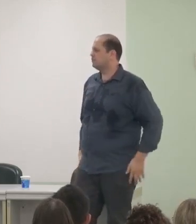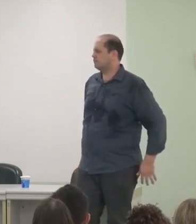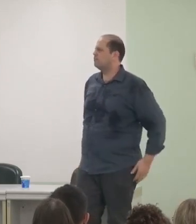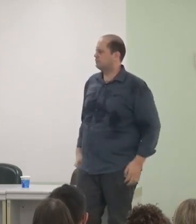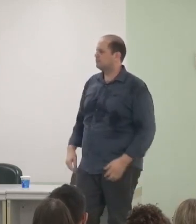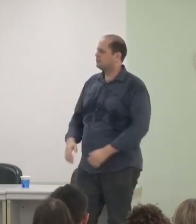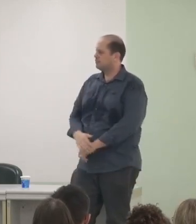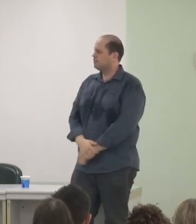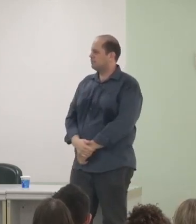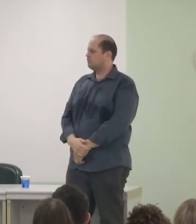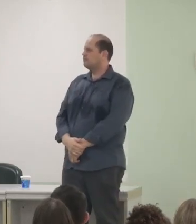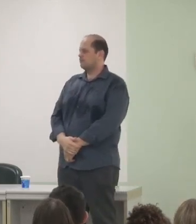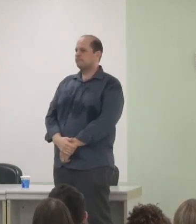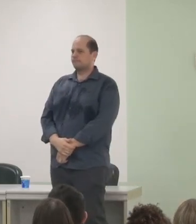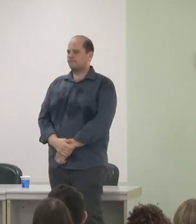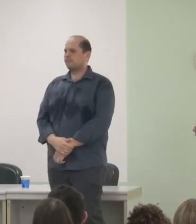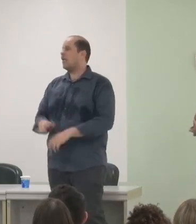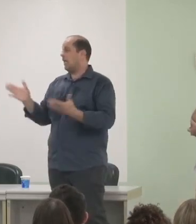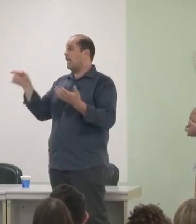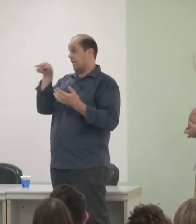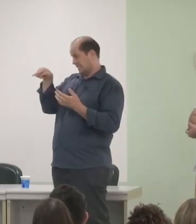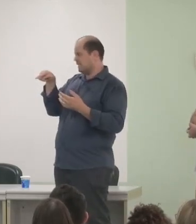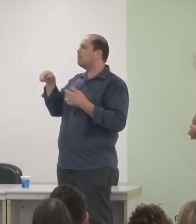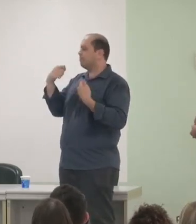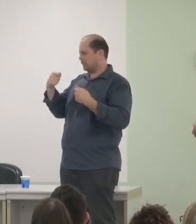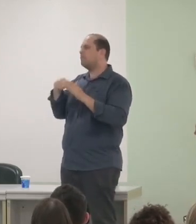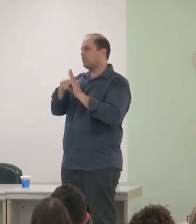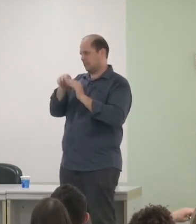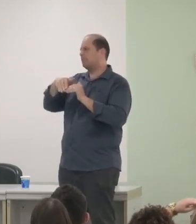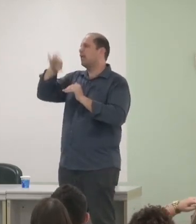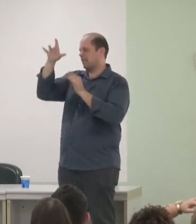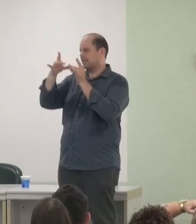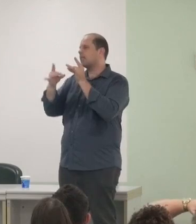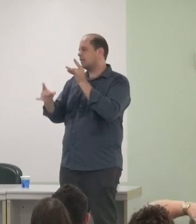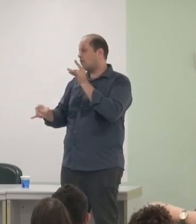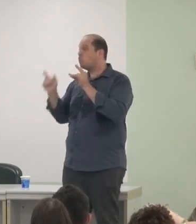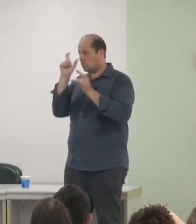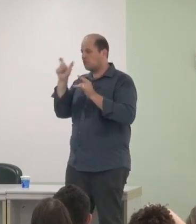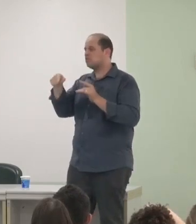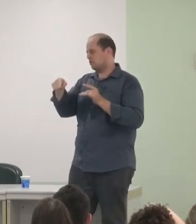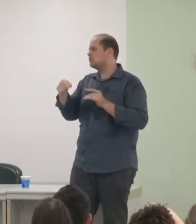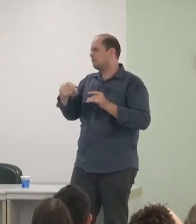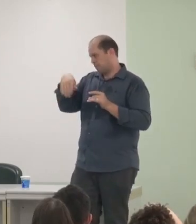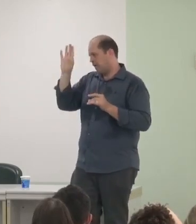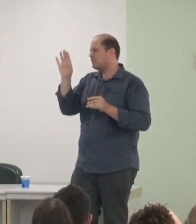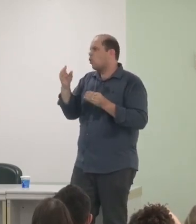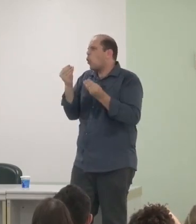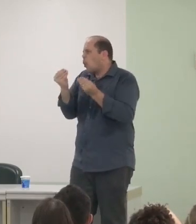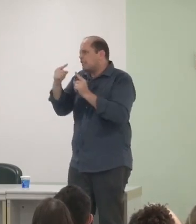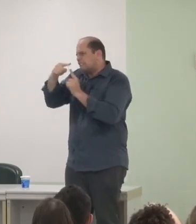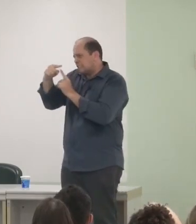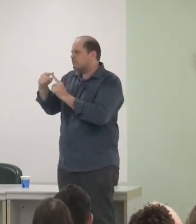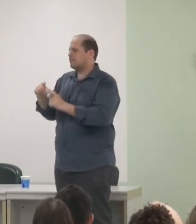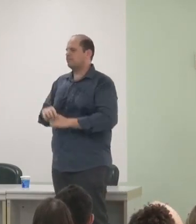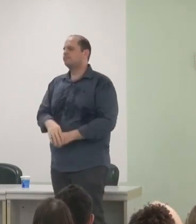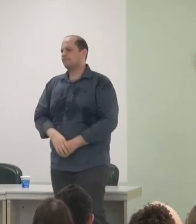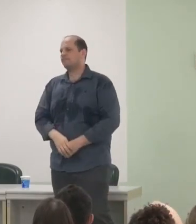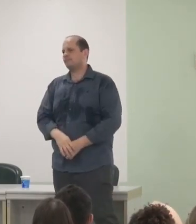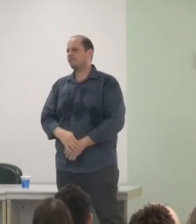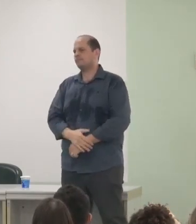que é sinalizado manualmente. Então, mas não que mais pesquisas devem ser feitas para poder descrever isso, né,